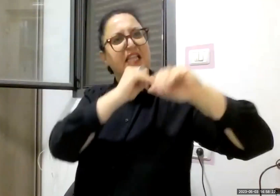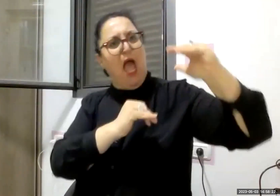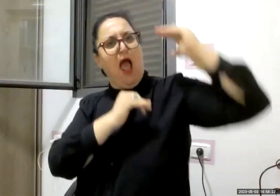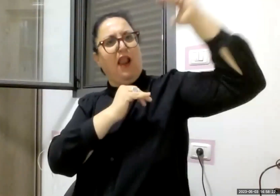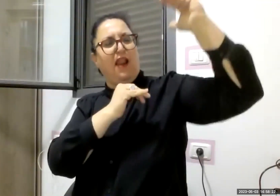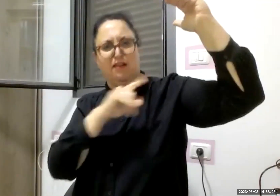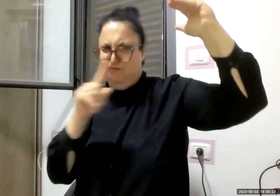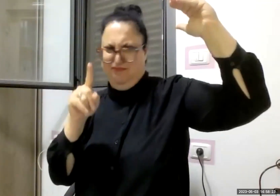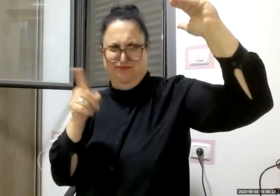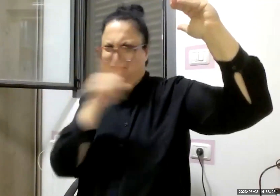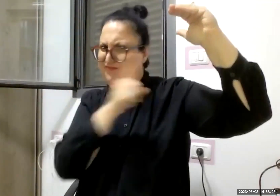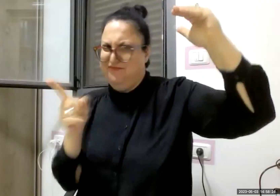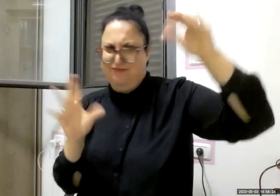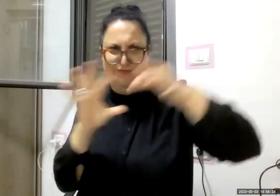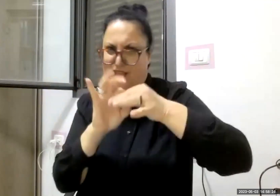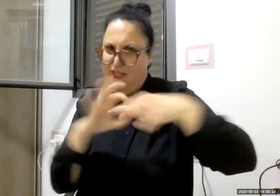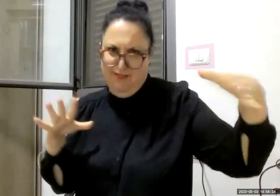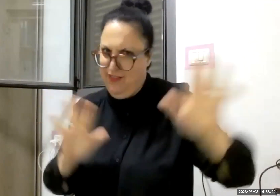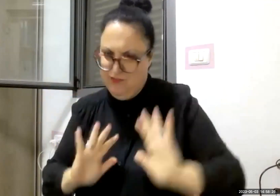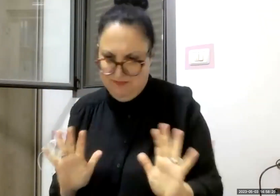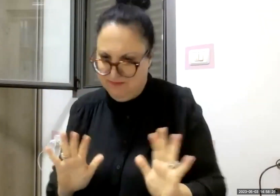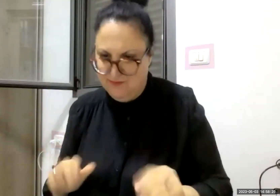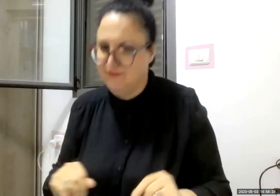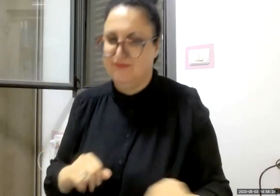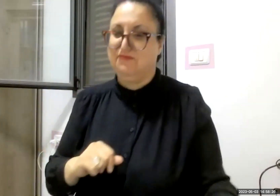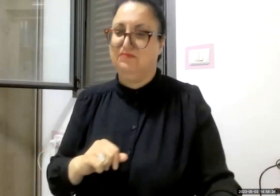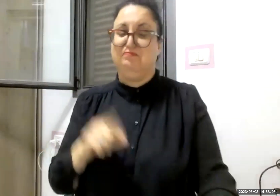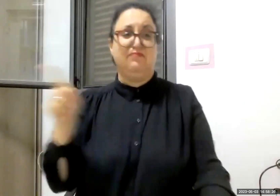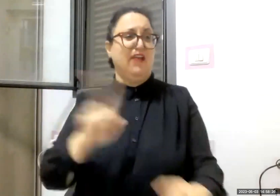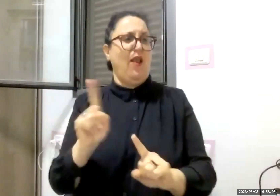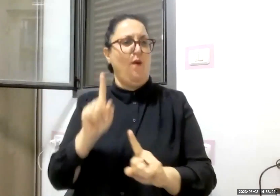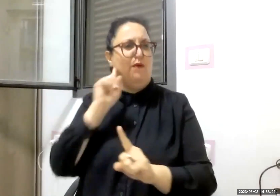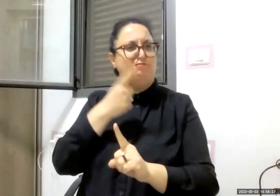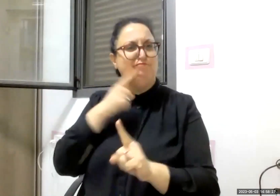ביחס לאידיאל האדם השומע. אין באמת קשר בין הדברים.